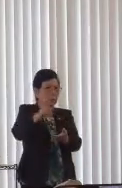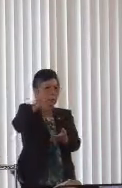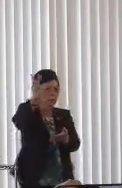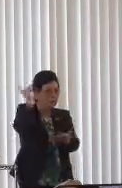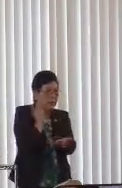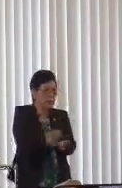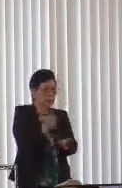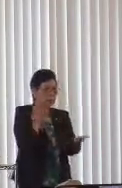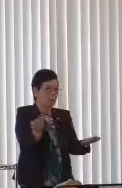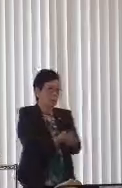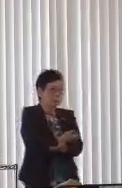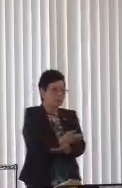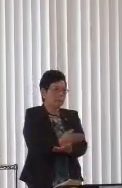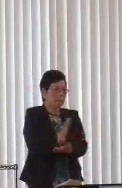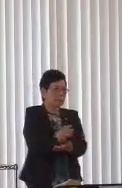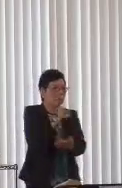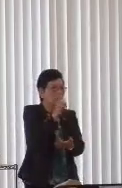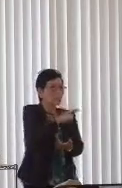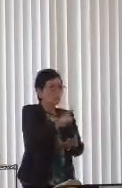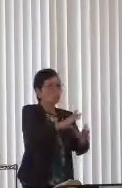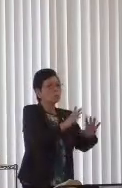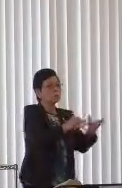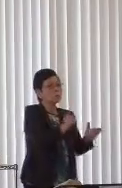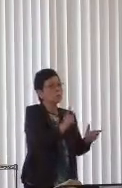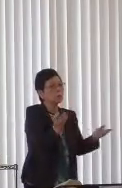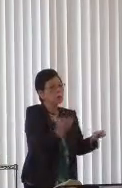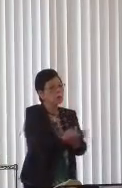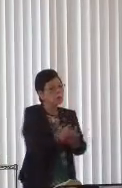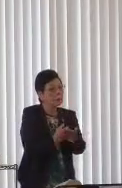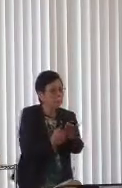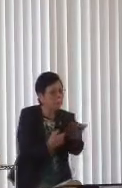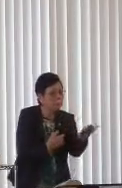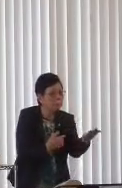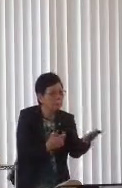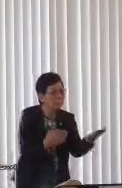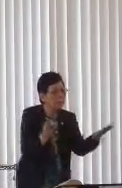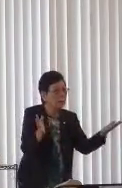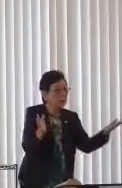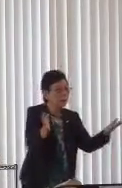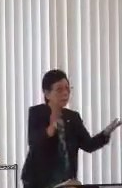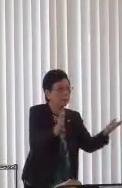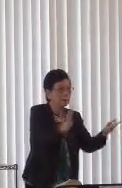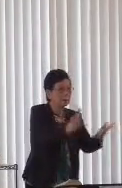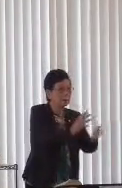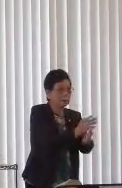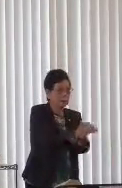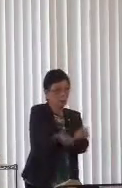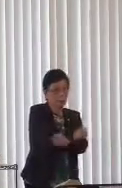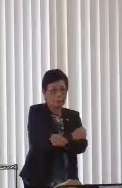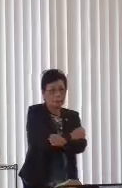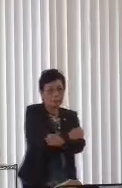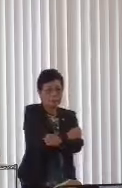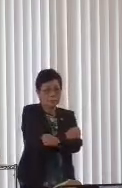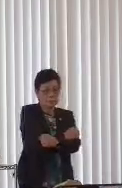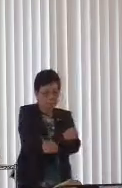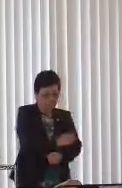けです。じゃあ人の国はどうなるのかというと、人の国は消えてなくなるんですね。